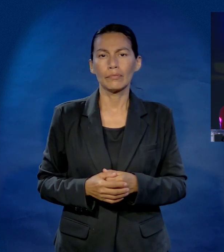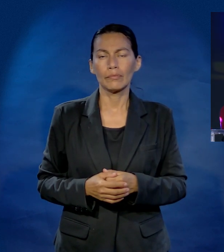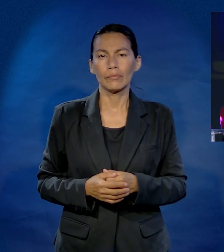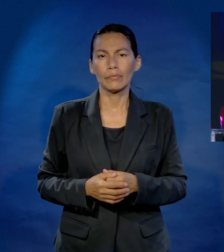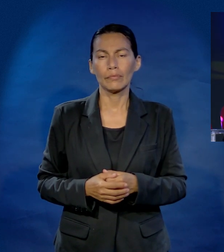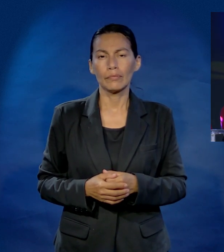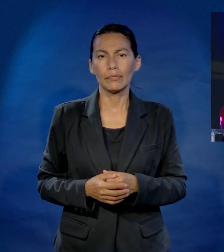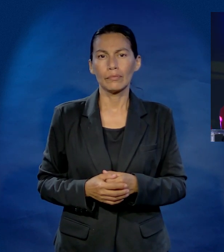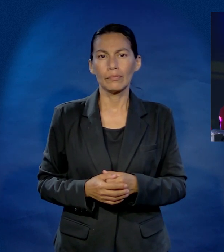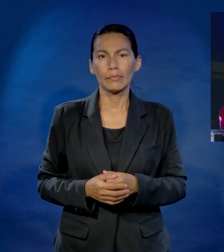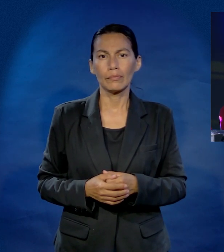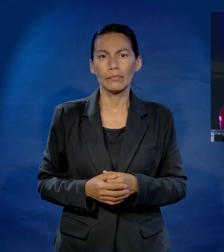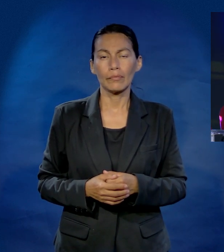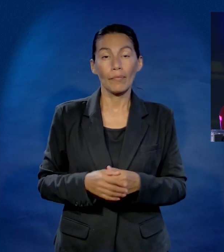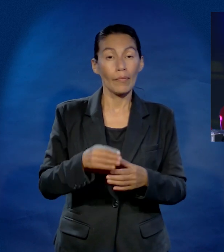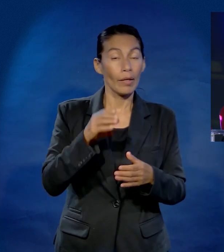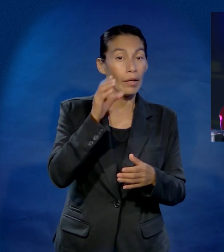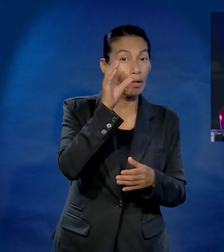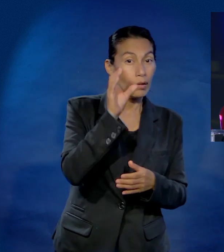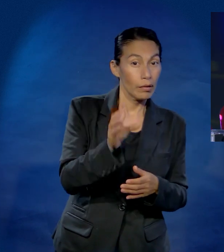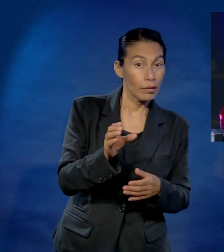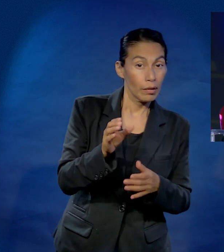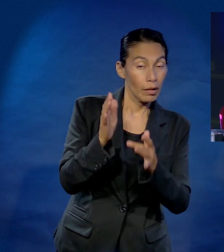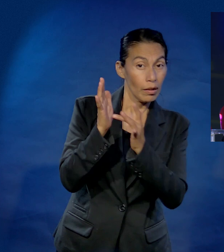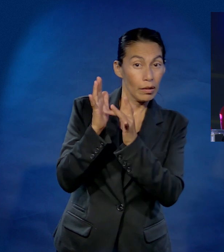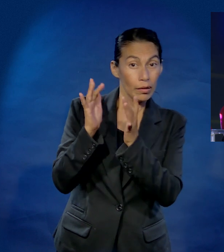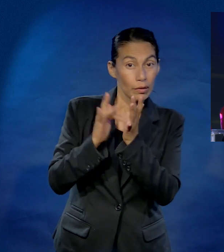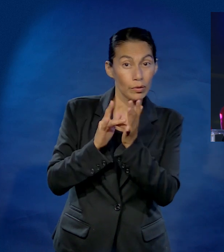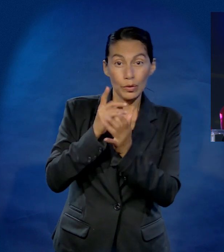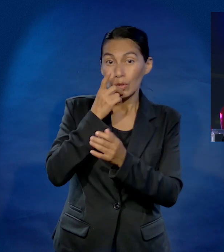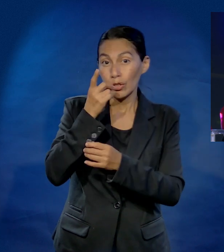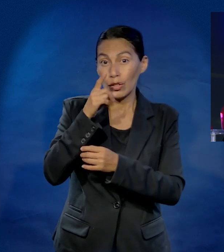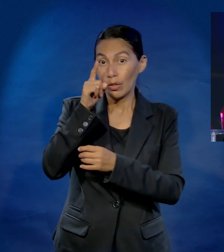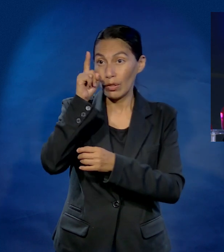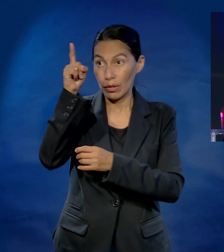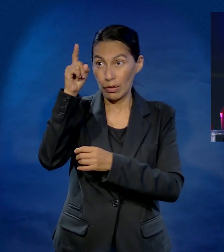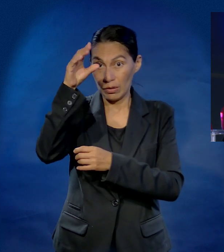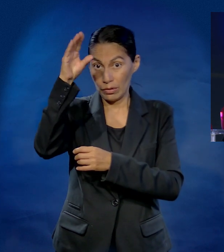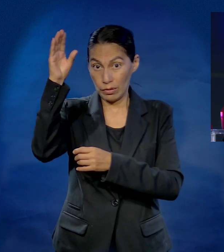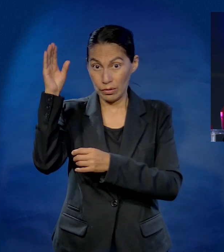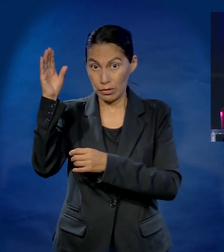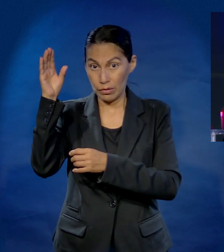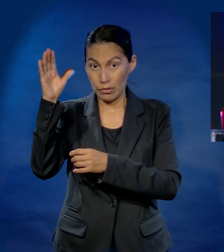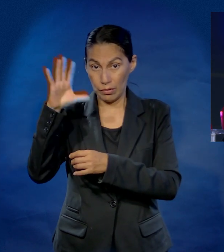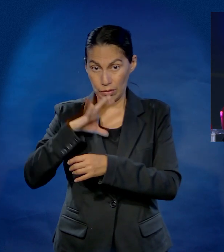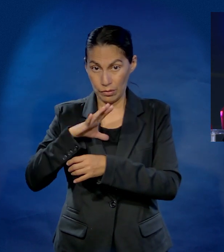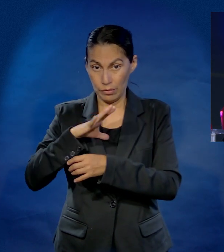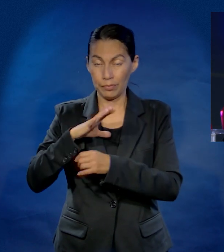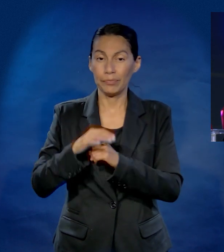Biblia, en el Evangelio de Mateo, capítulo 13. Mateo, capítulo 13.